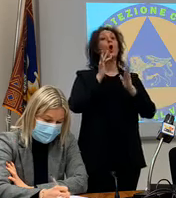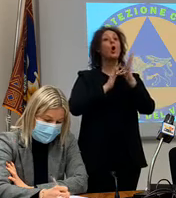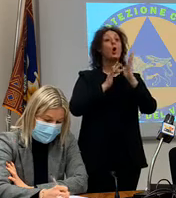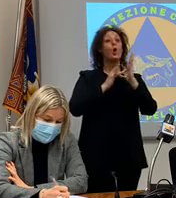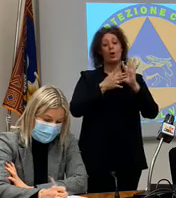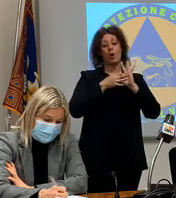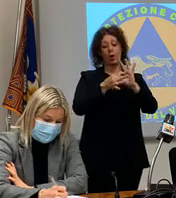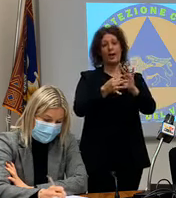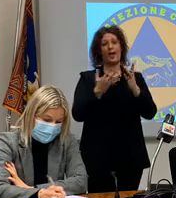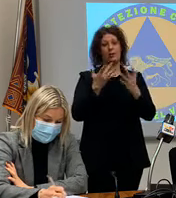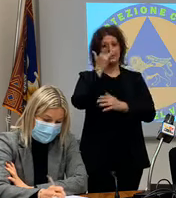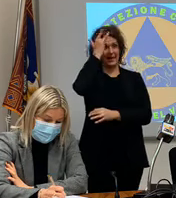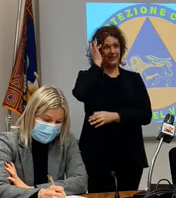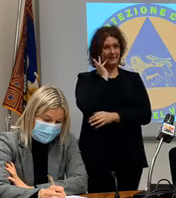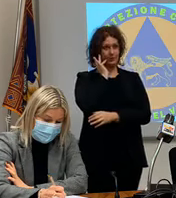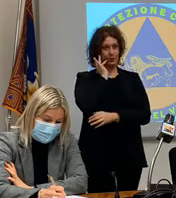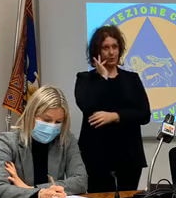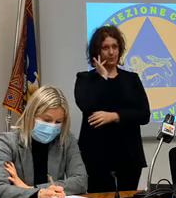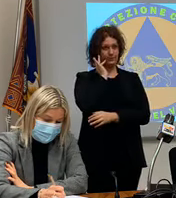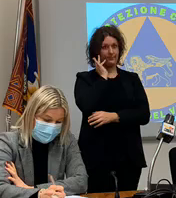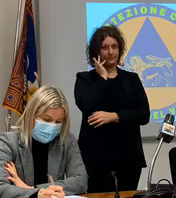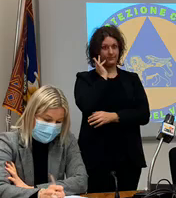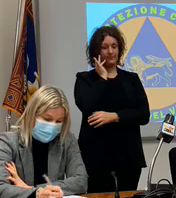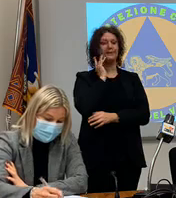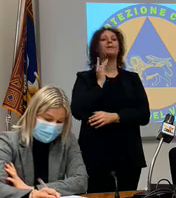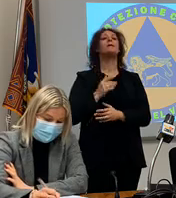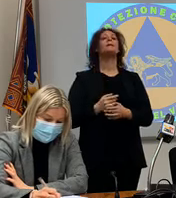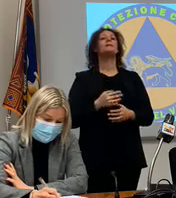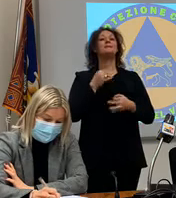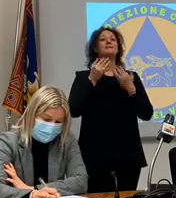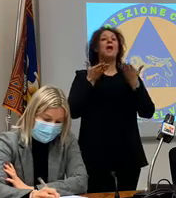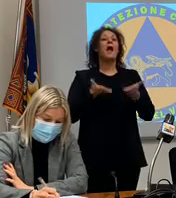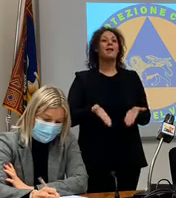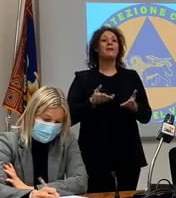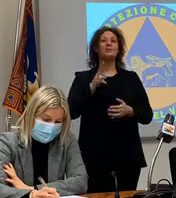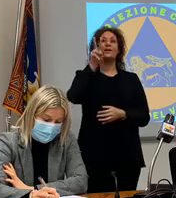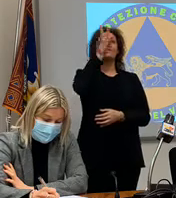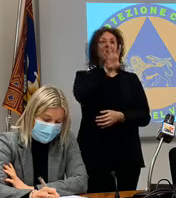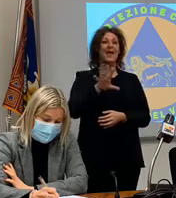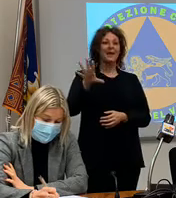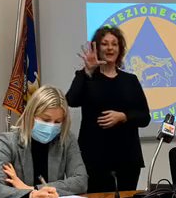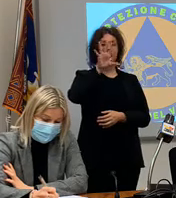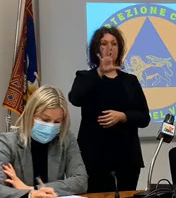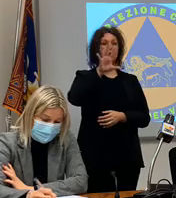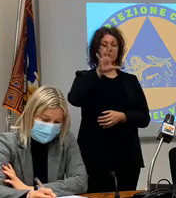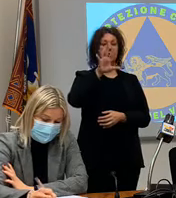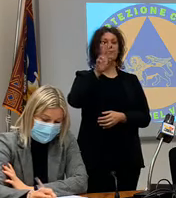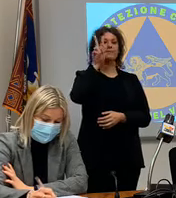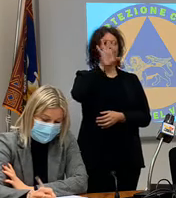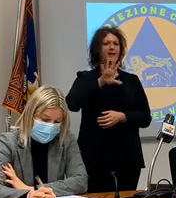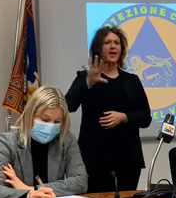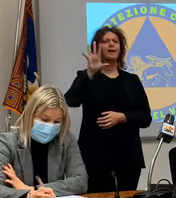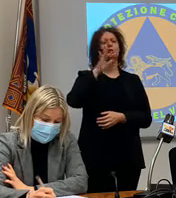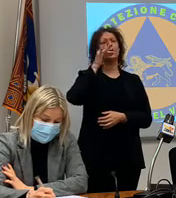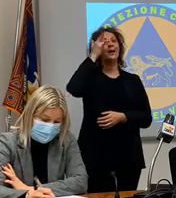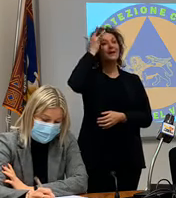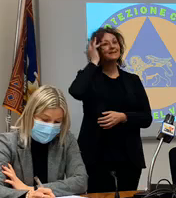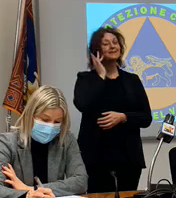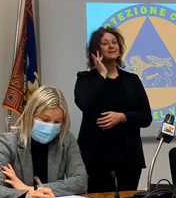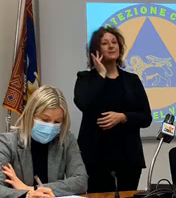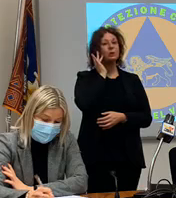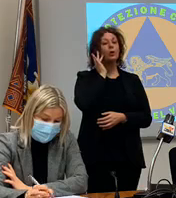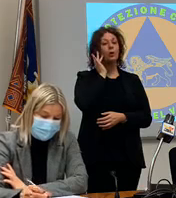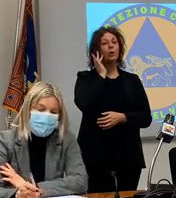delle regioni Perciò lo scenario di rischio attuale della Regione Veneto così come è stato la settimana scorsa e nelle settimane